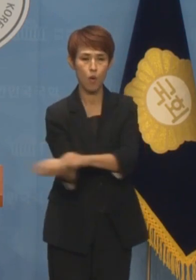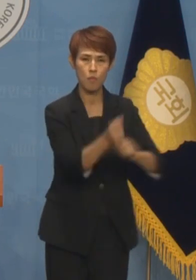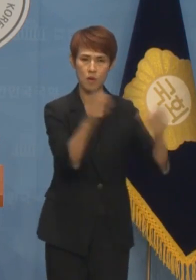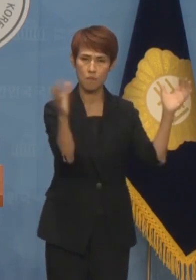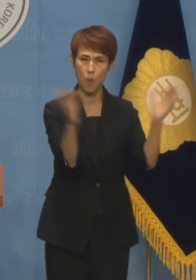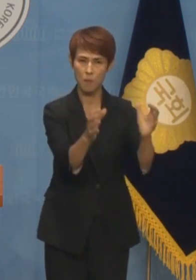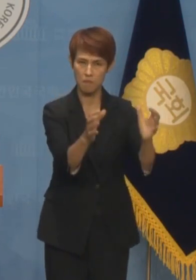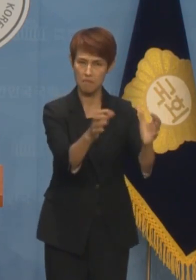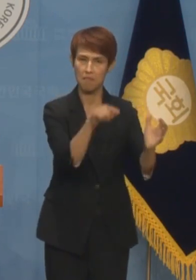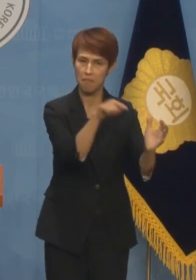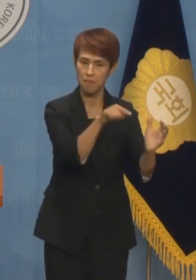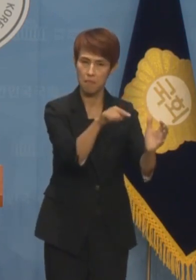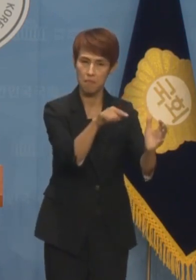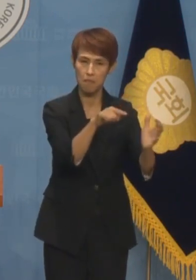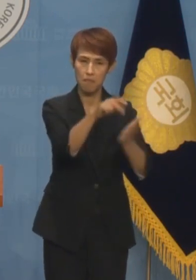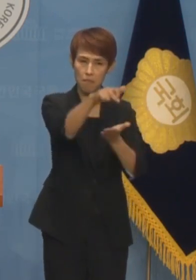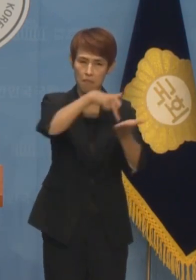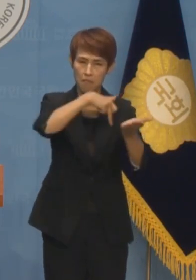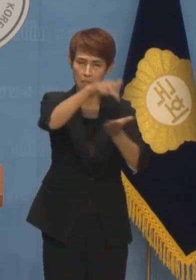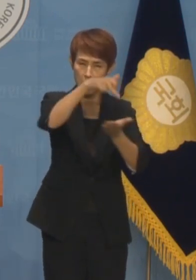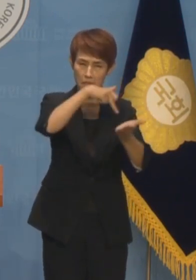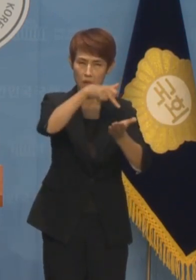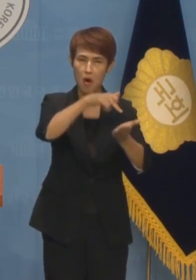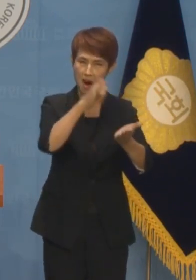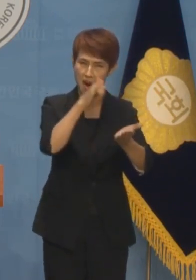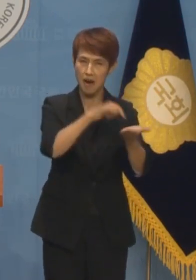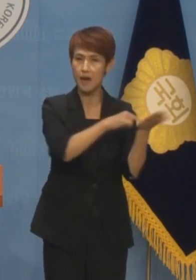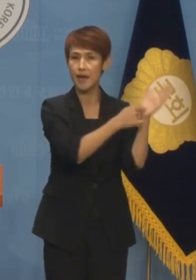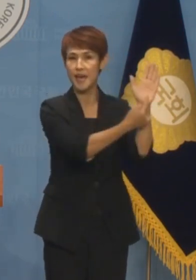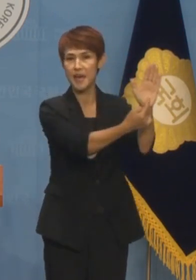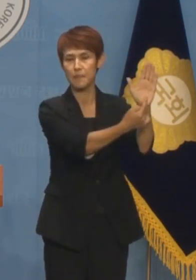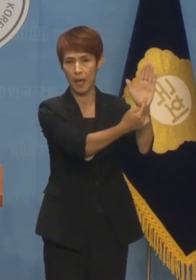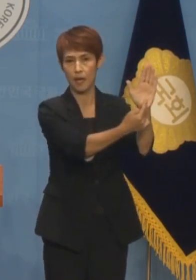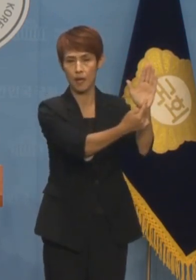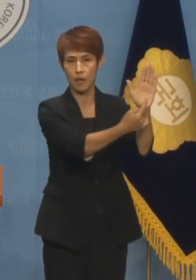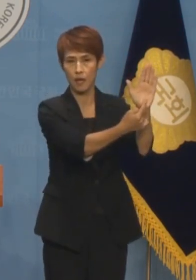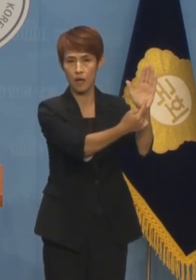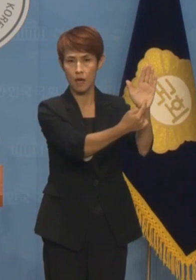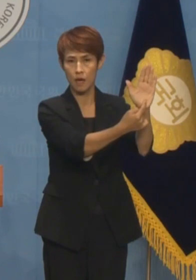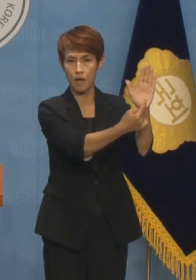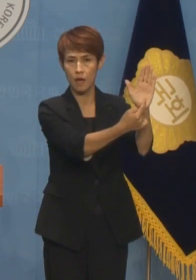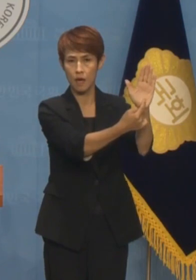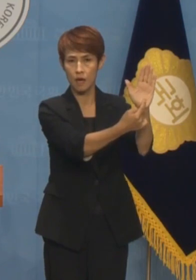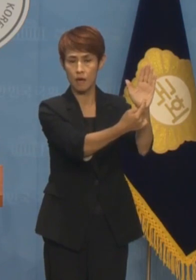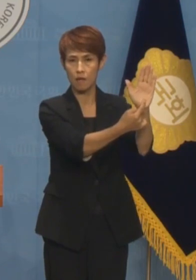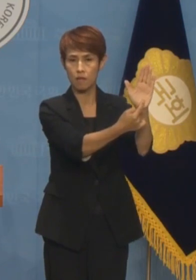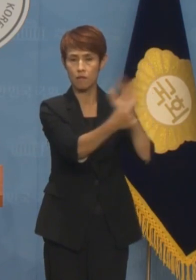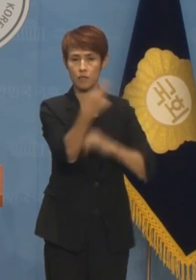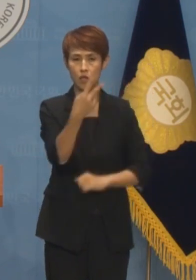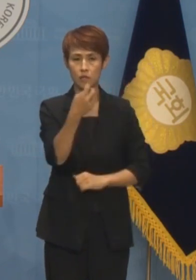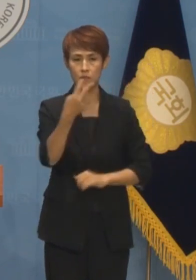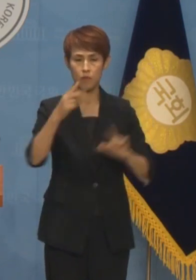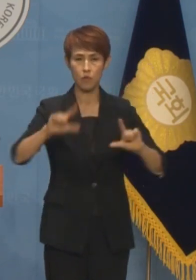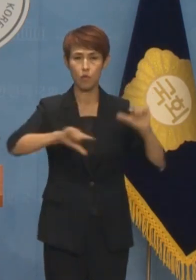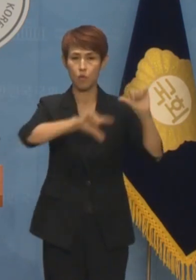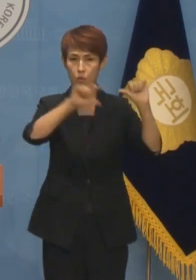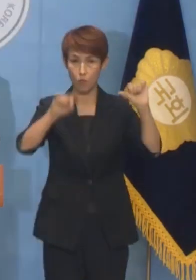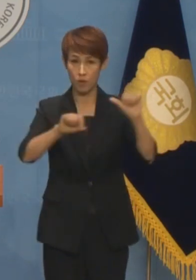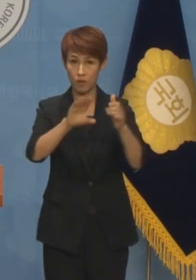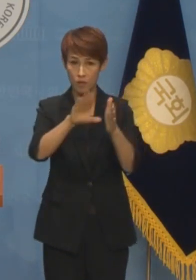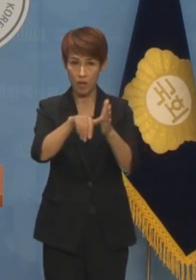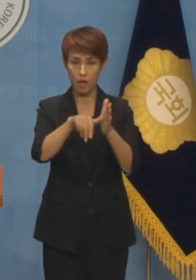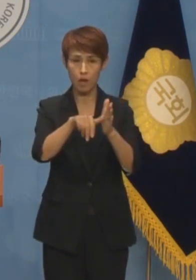관련된 단톡방 내용을 보도했습니다 보도에 사용된 2023년 5월 당시